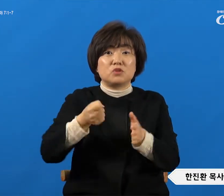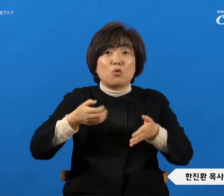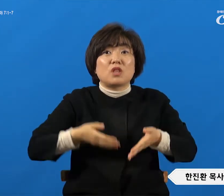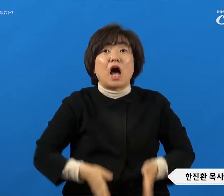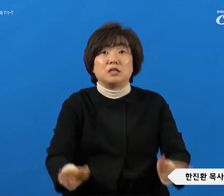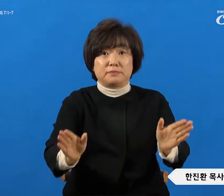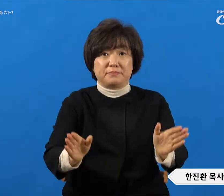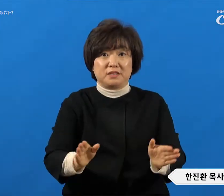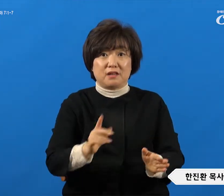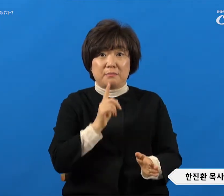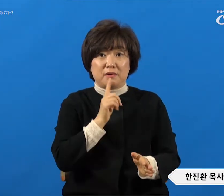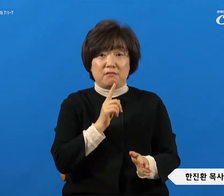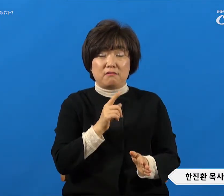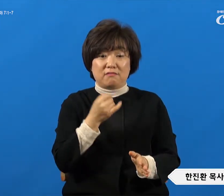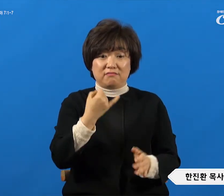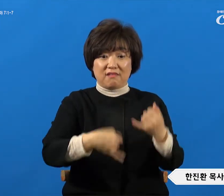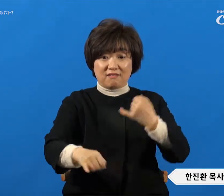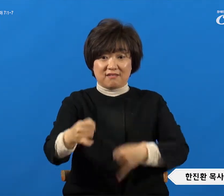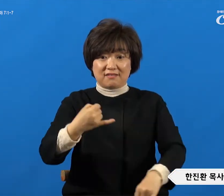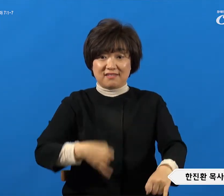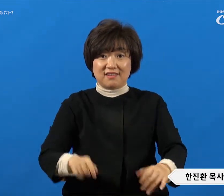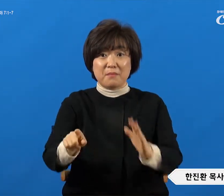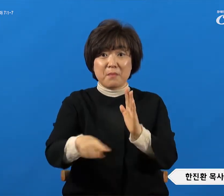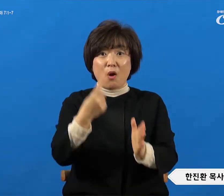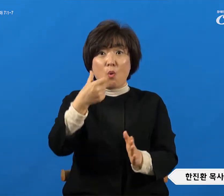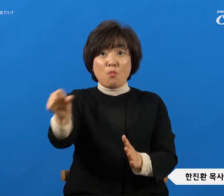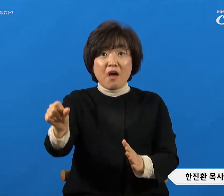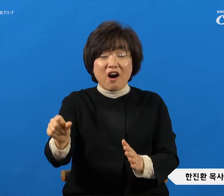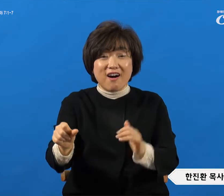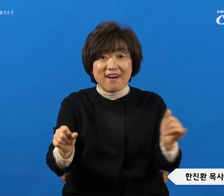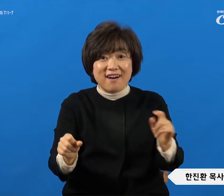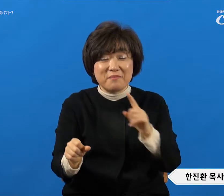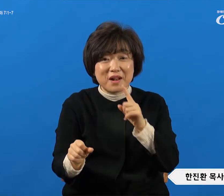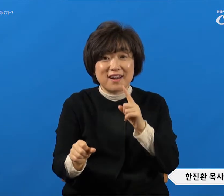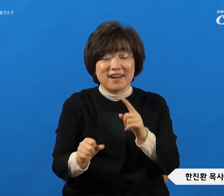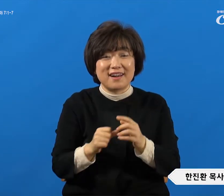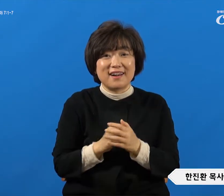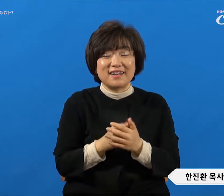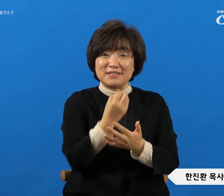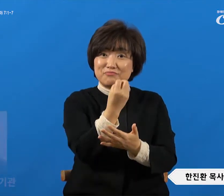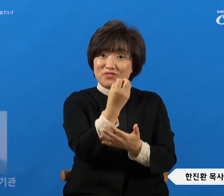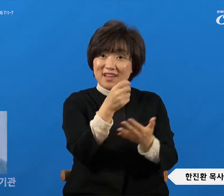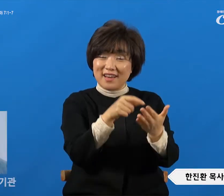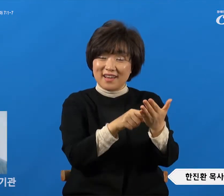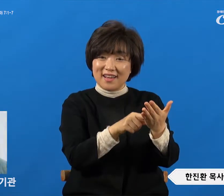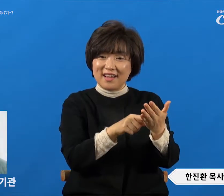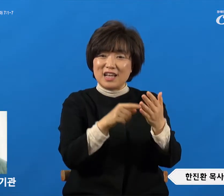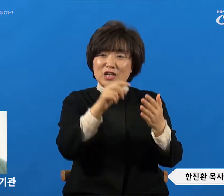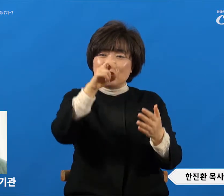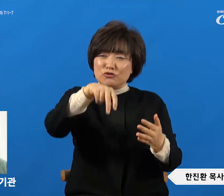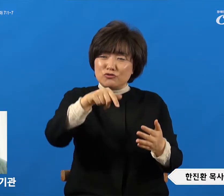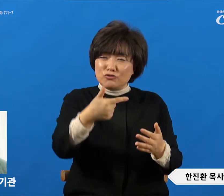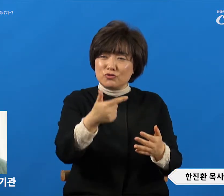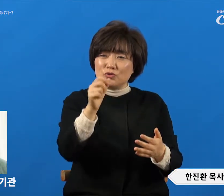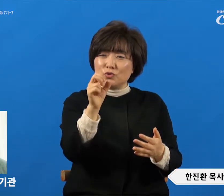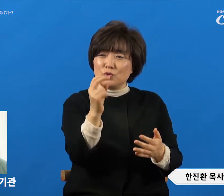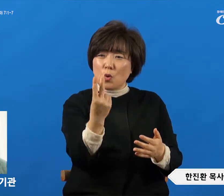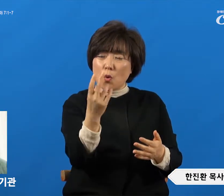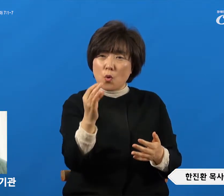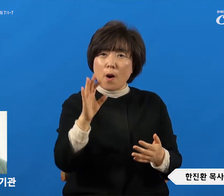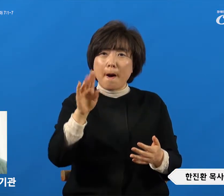났습니다. 딸이 105명이라고? 무슨 얘기인가 궁금해서 보았더니 윤용범이라고 하는